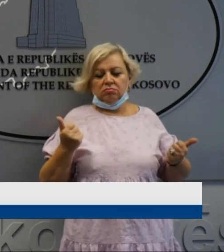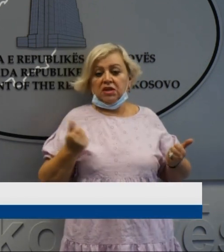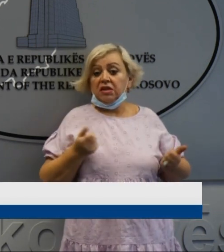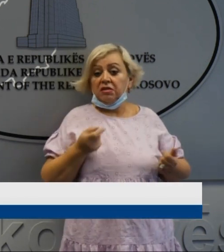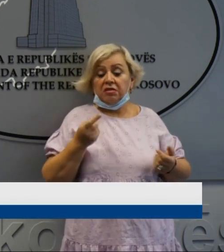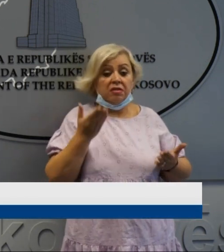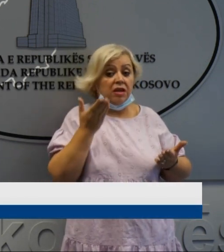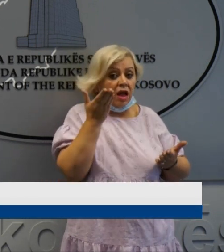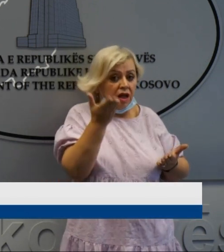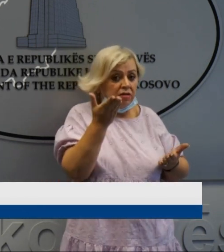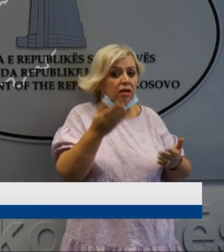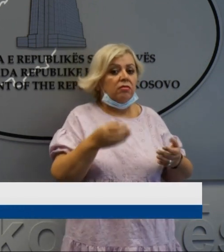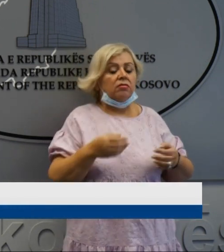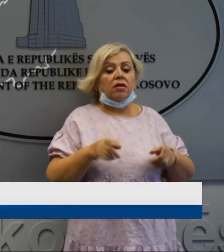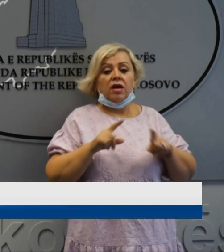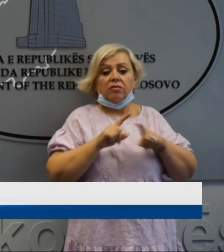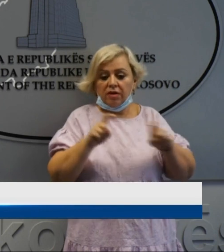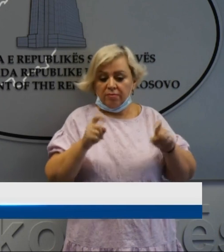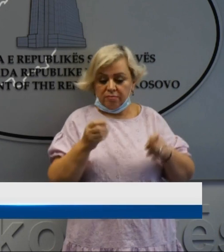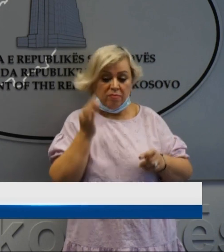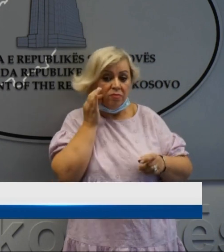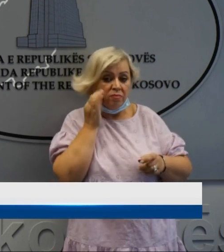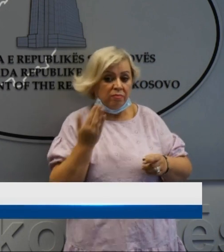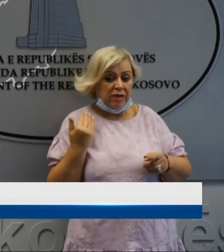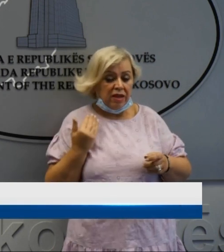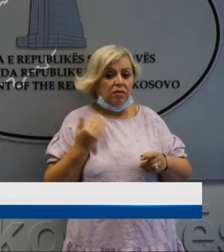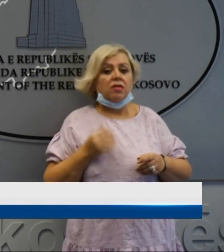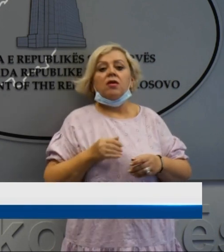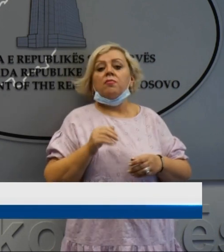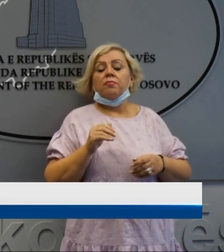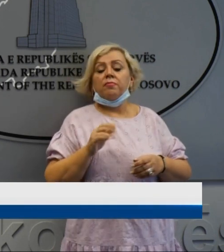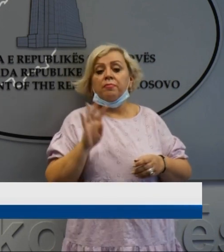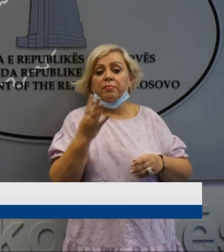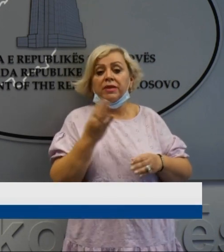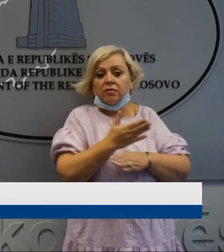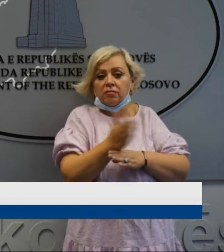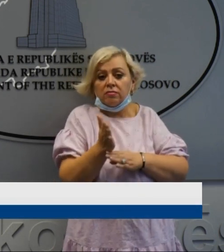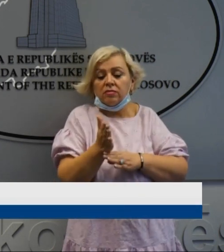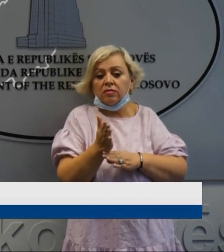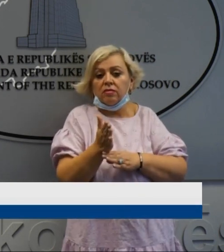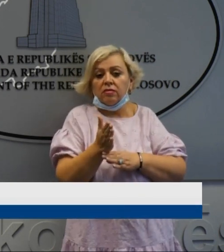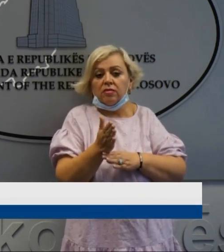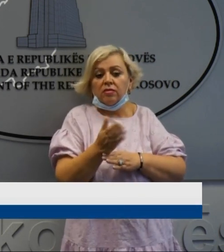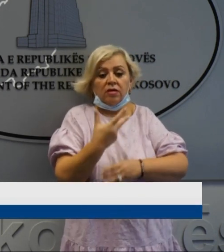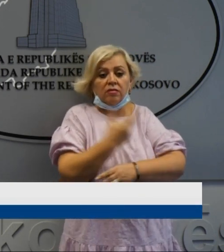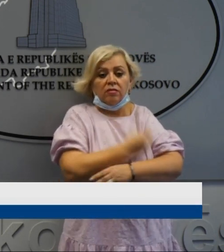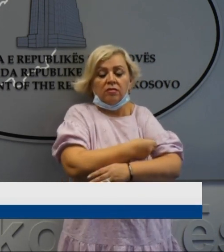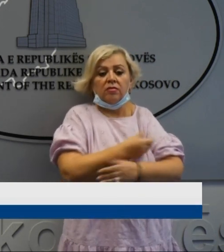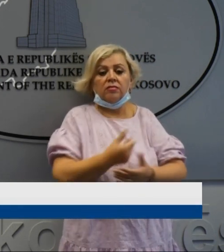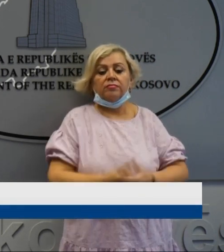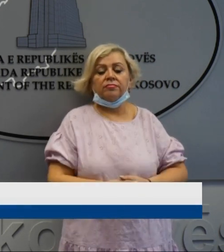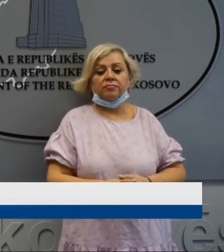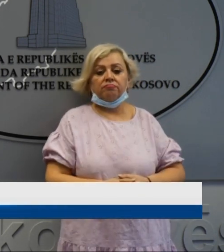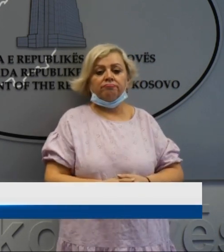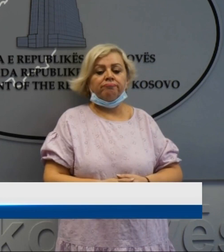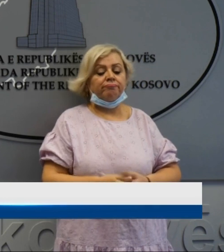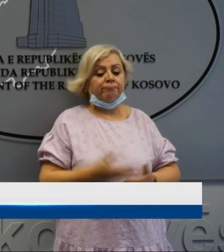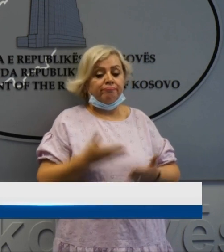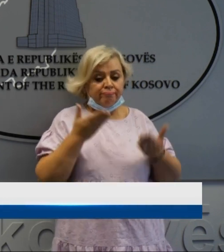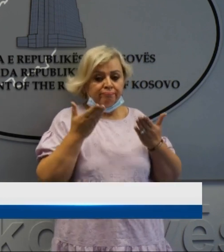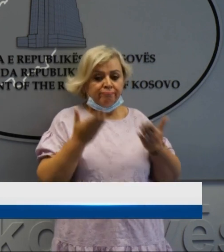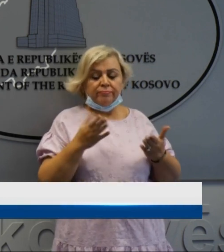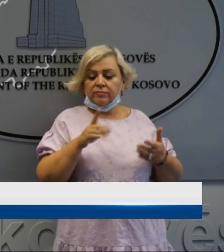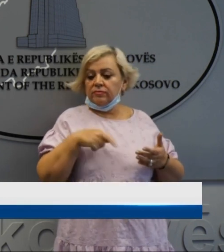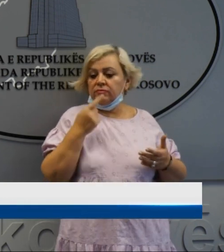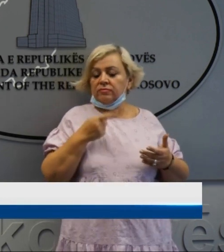ata janë infektuar pak dit ose pas 14 ditësh pas marrjes së vaksinës, mirë po ajo që